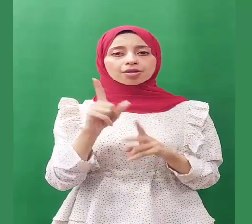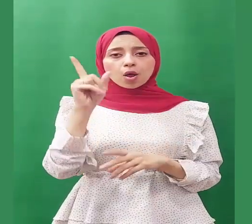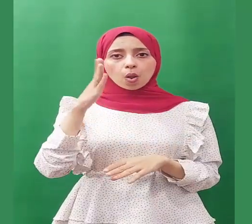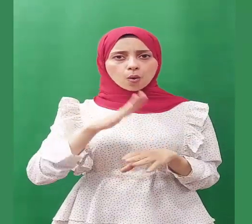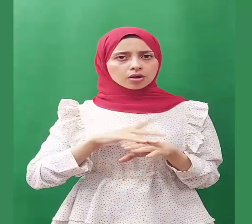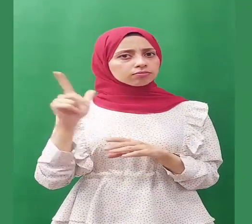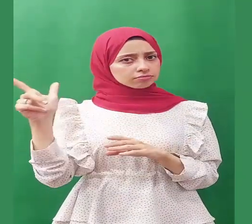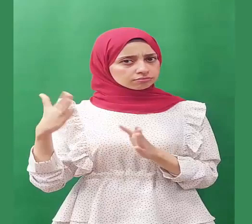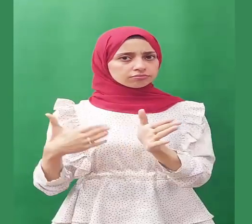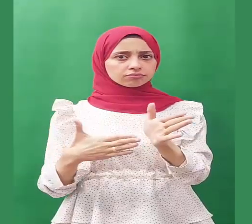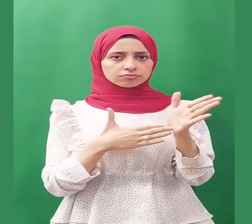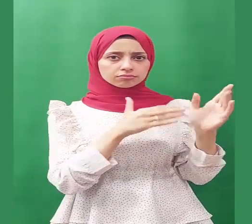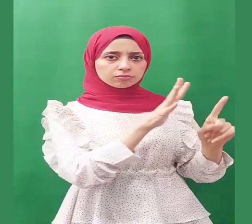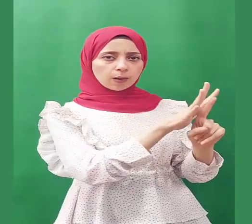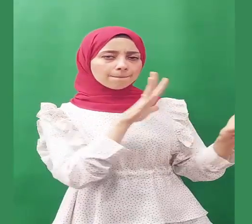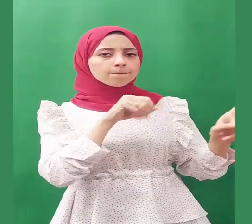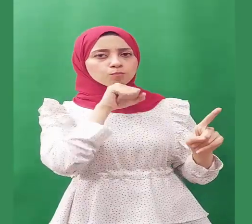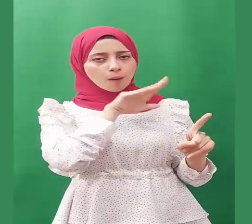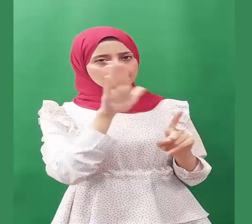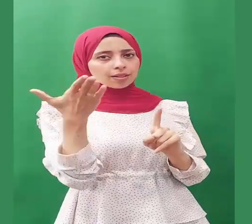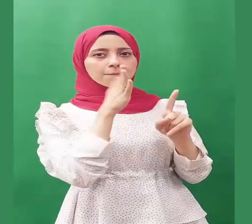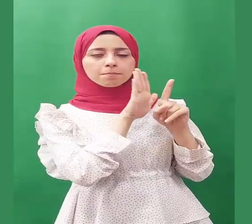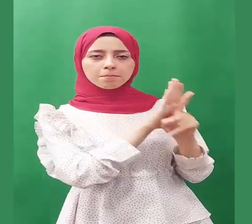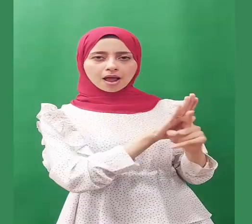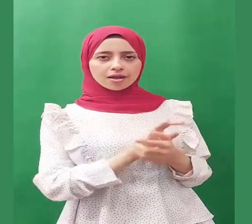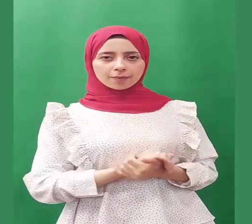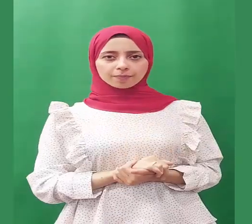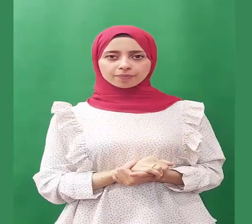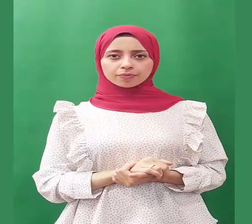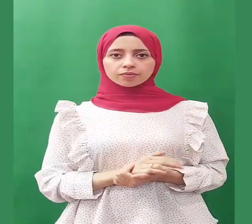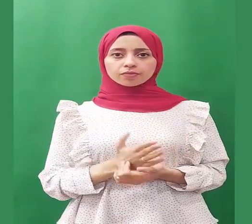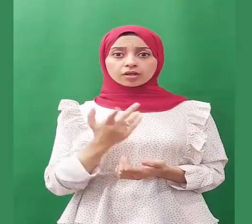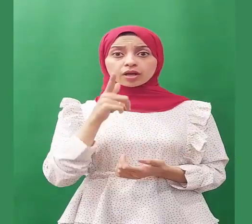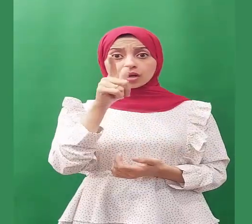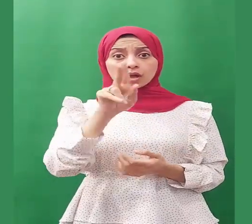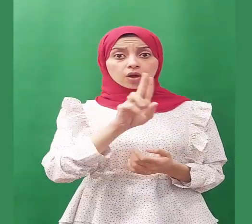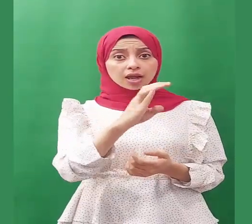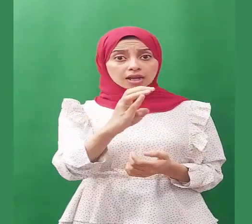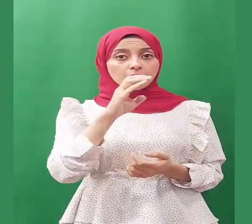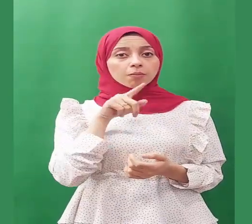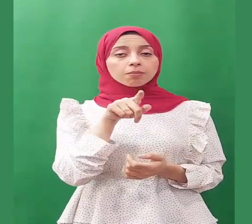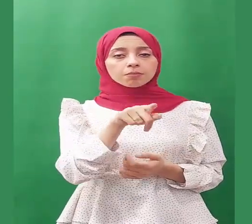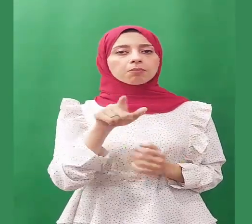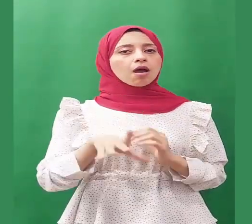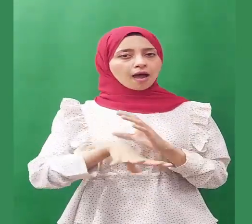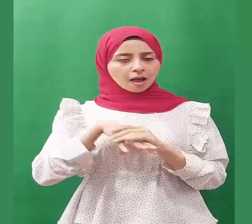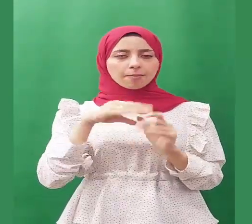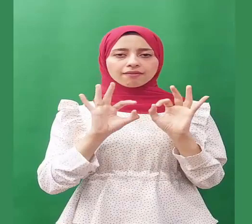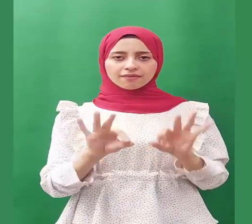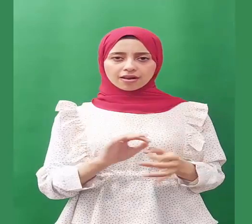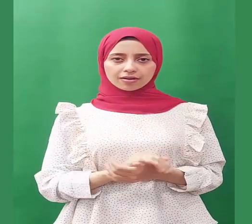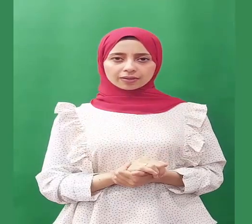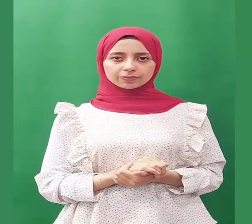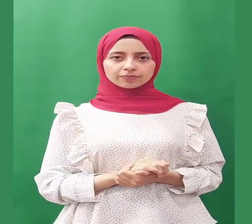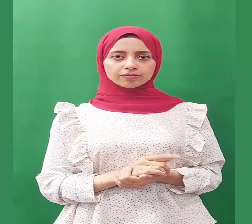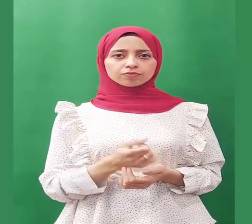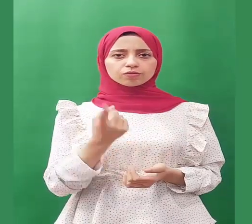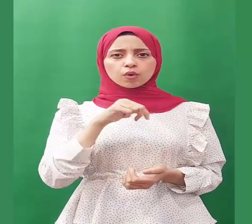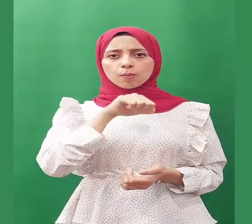سيتبعونه اذا فعل وقد كان ما اشارت به رضي الله عنها ويضرب النبي صلى الله